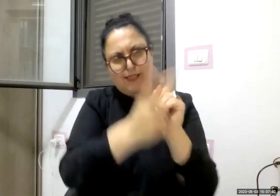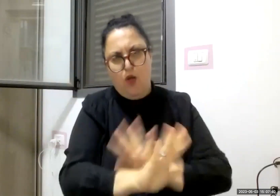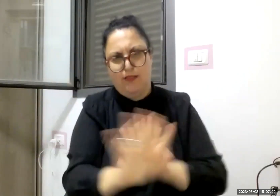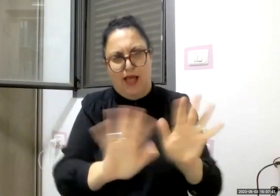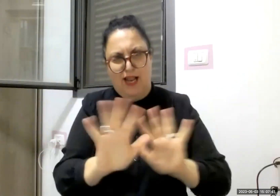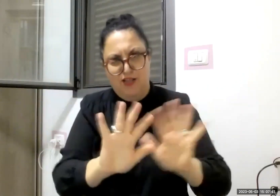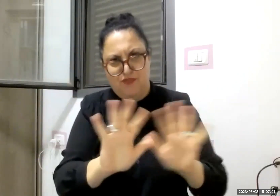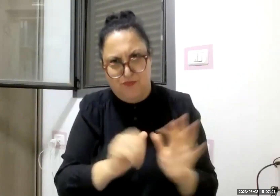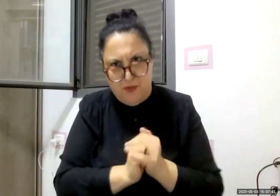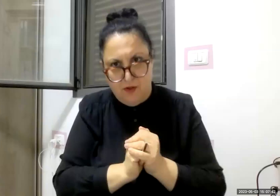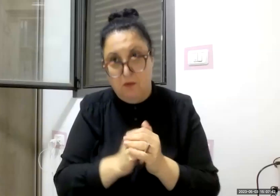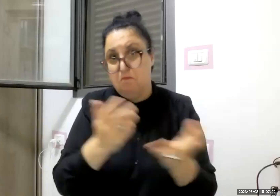זה לא תחליף לזה.